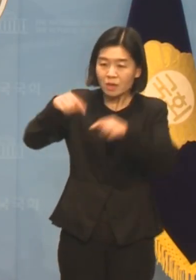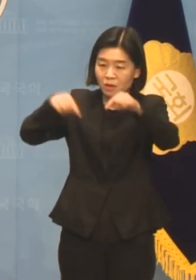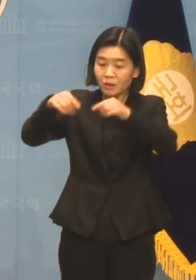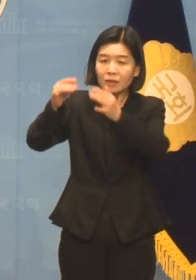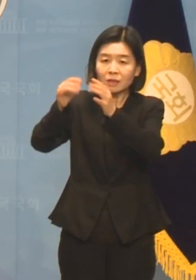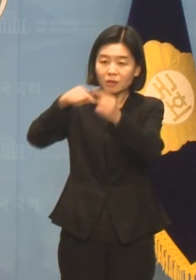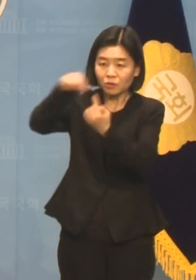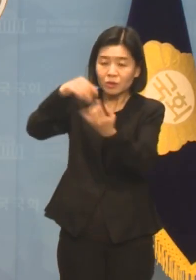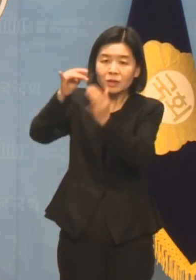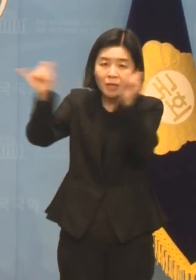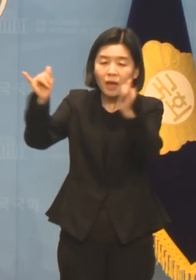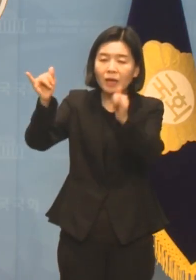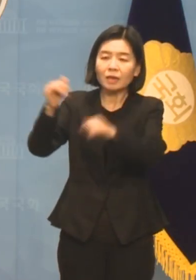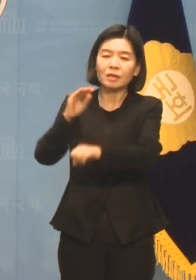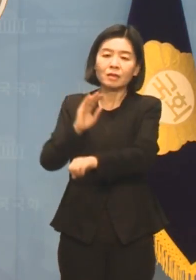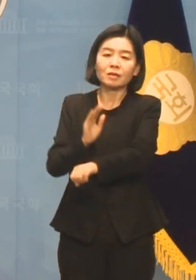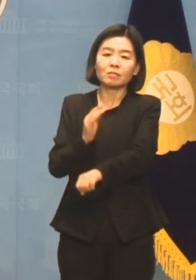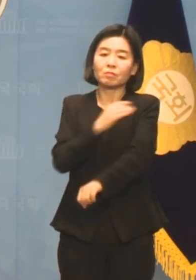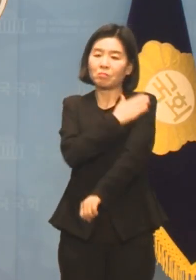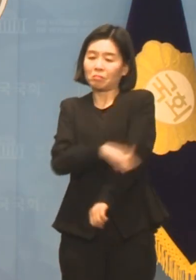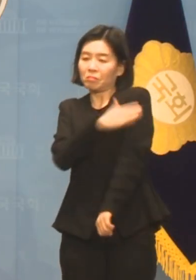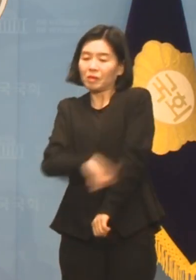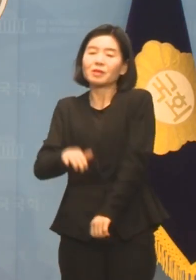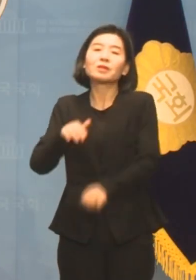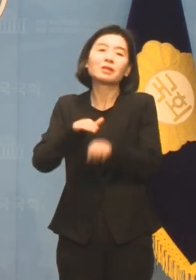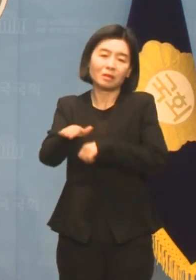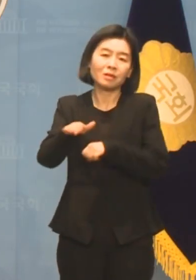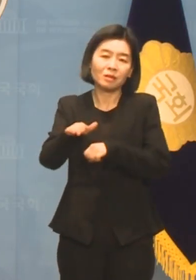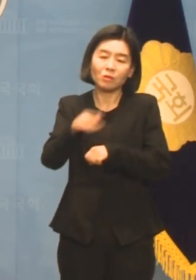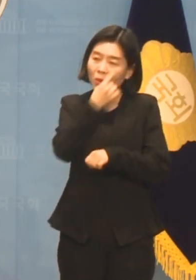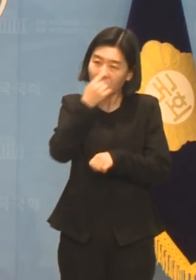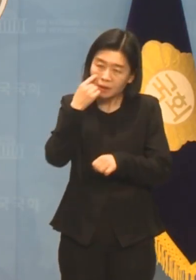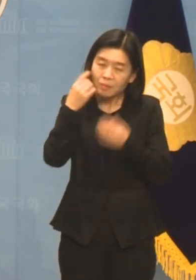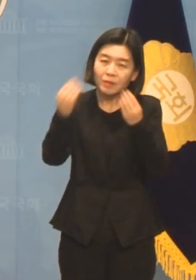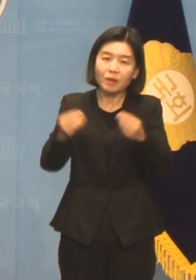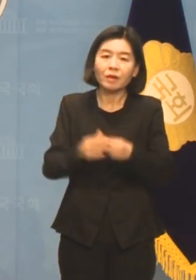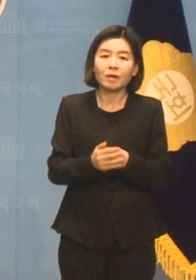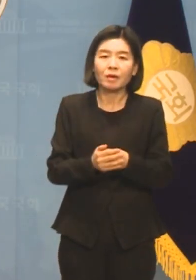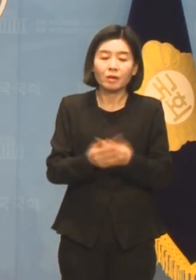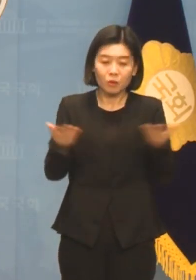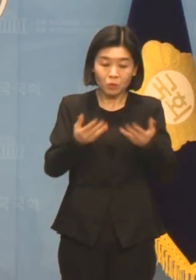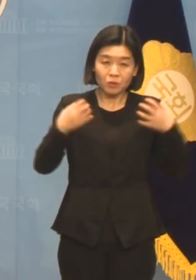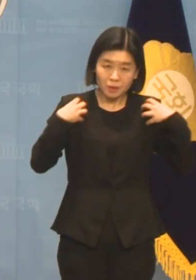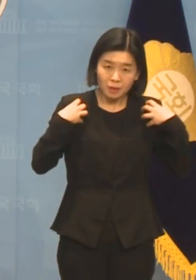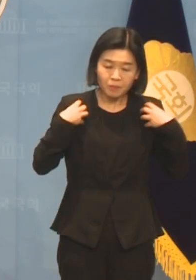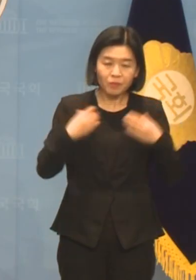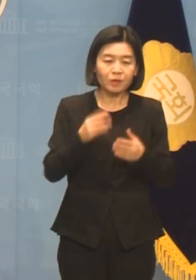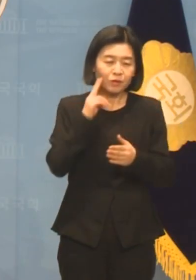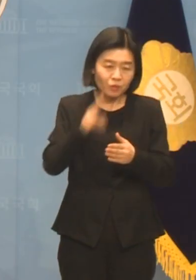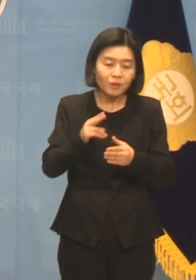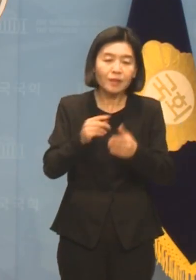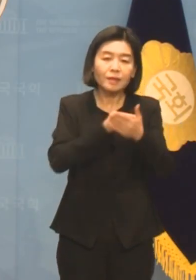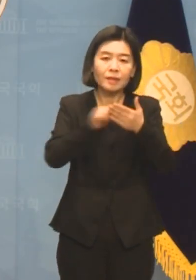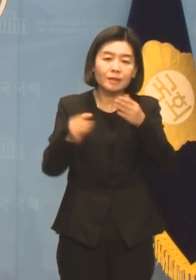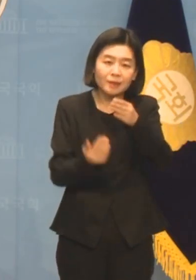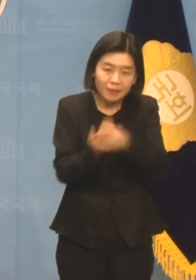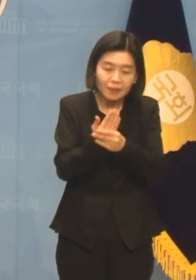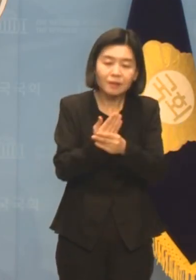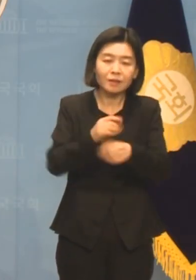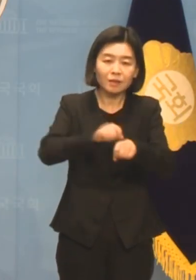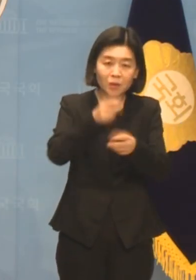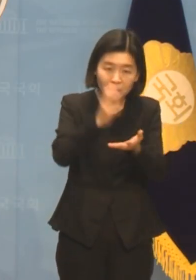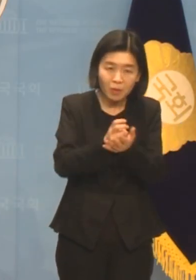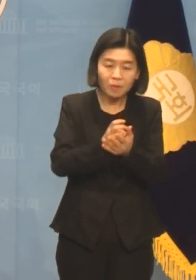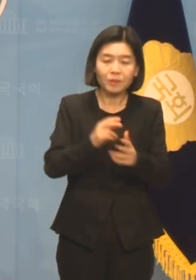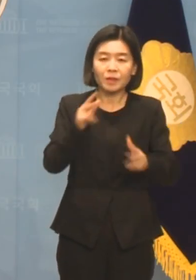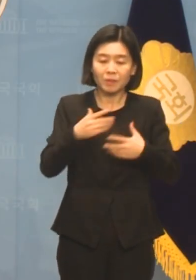확인됩니다. 노동청은 해당 사건에 대해 중대재해처벌법과 산업안전보건법 위반 등을 두고